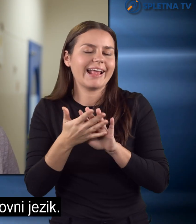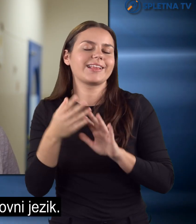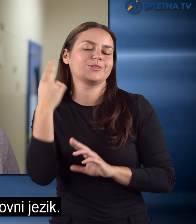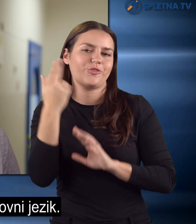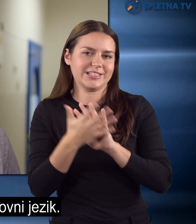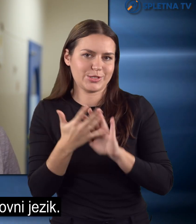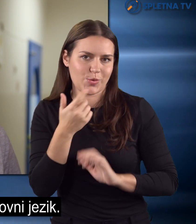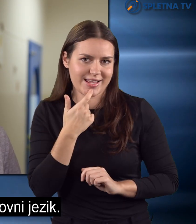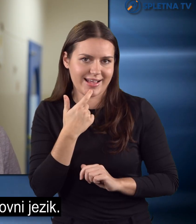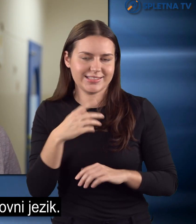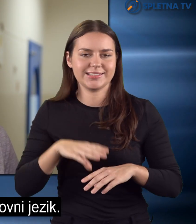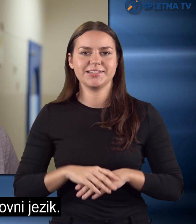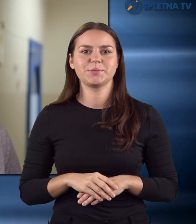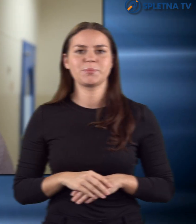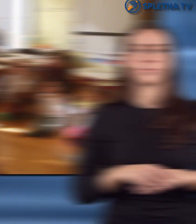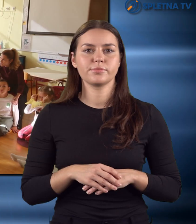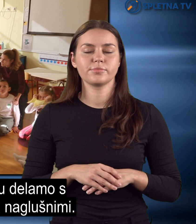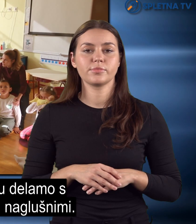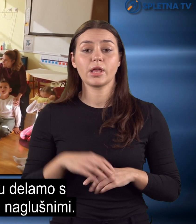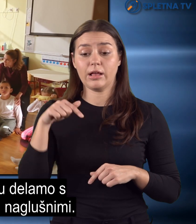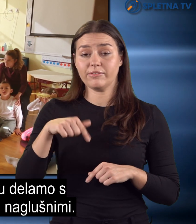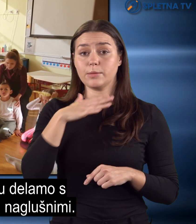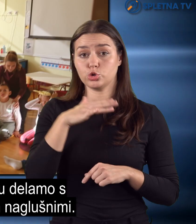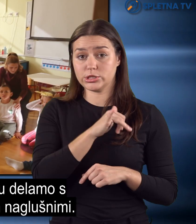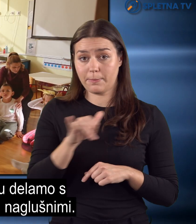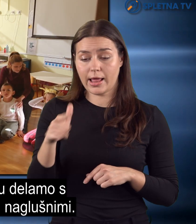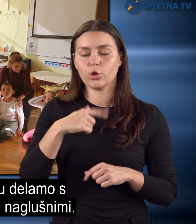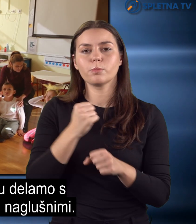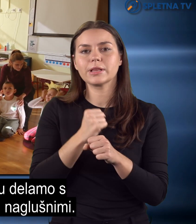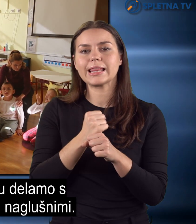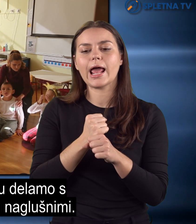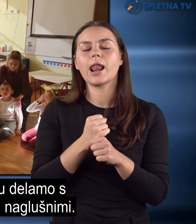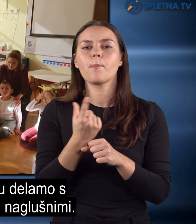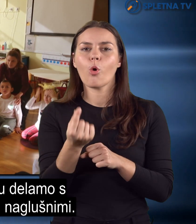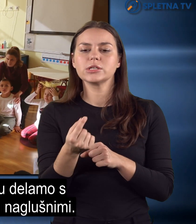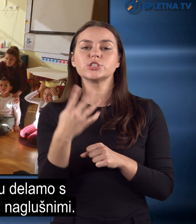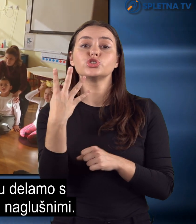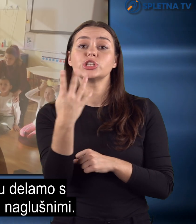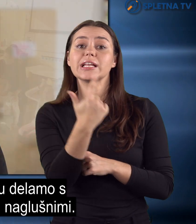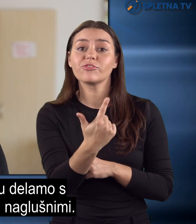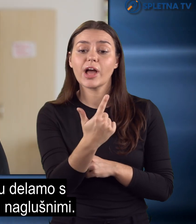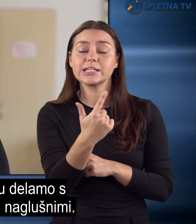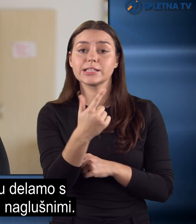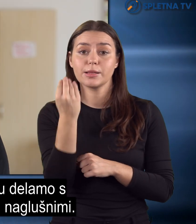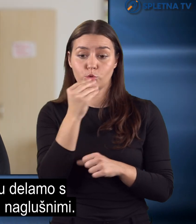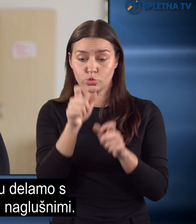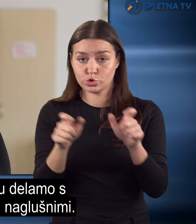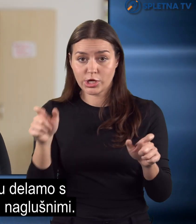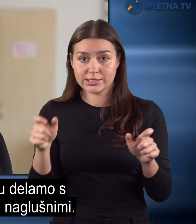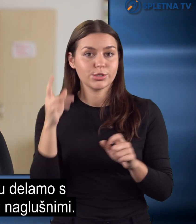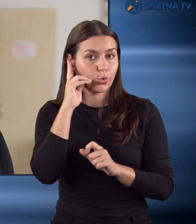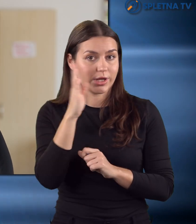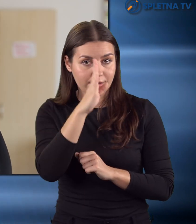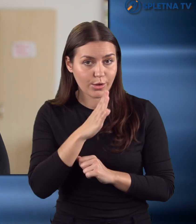slovenski znakovni jezik. V tem šolskem letu delamo s 24 učenci, gluhimi